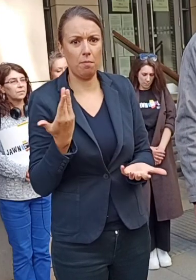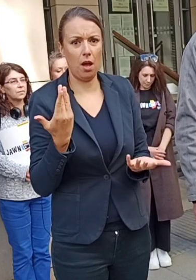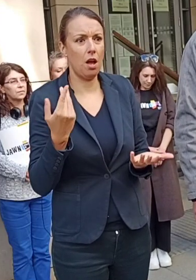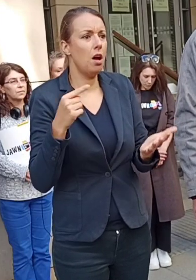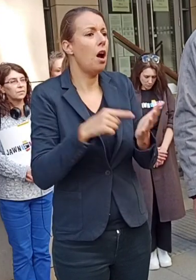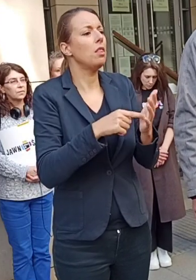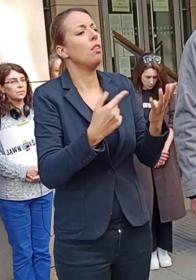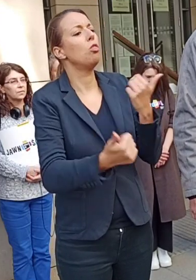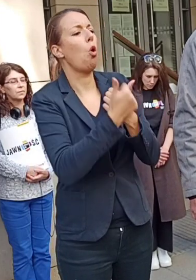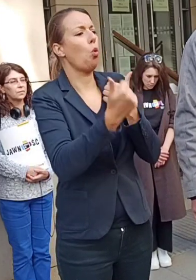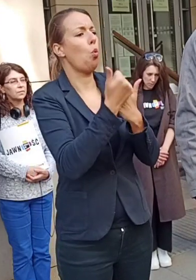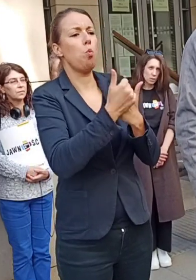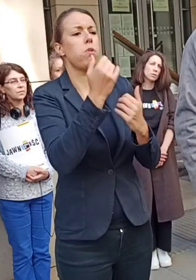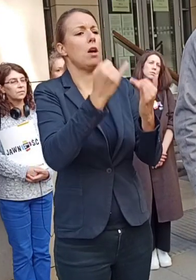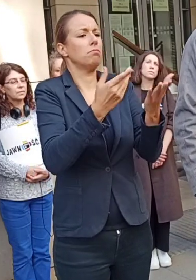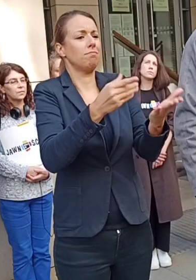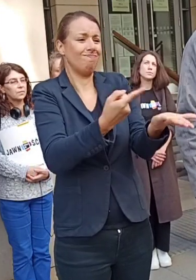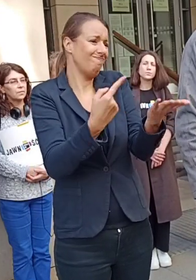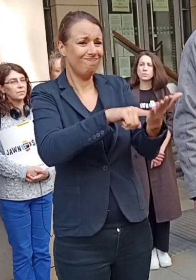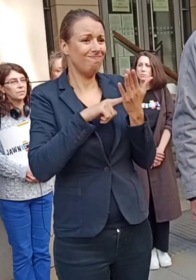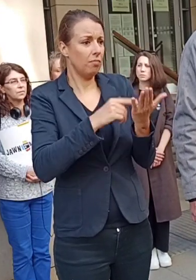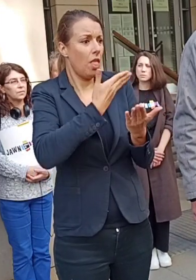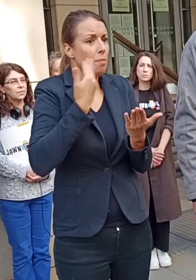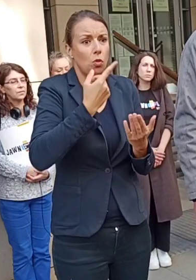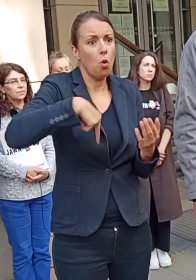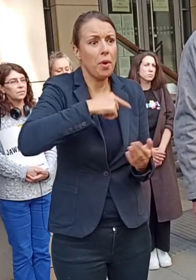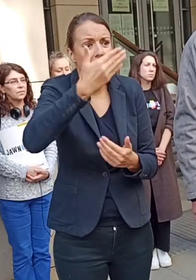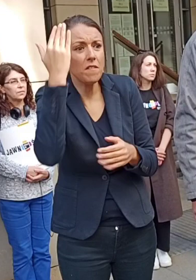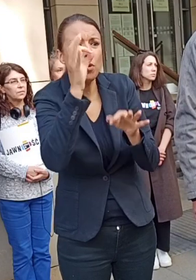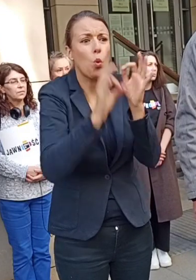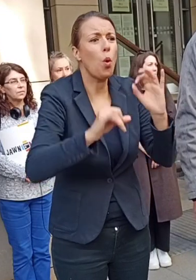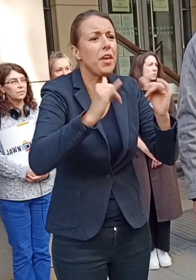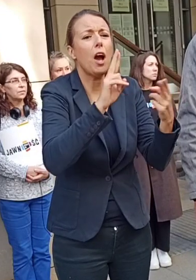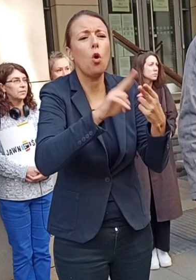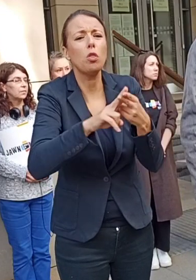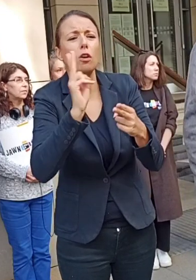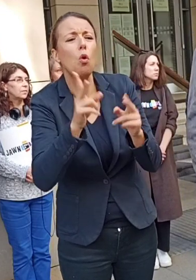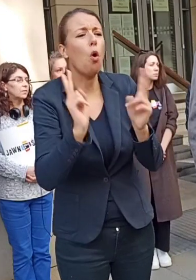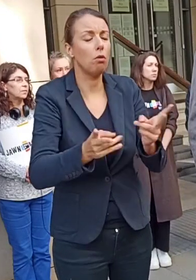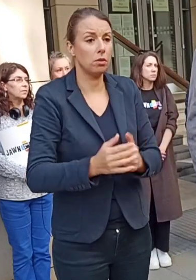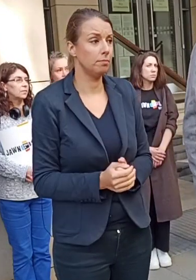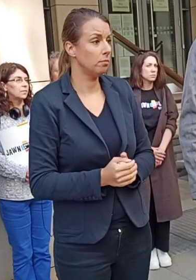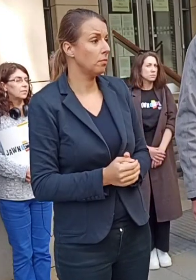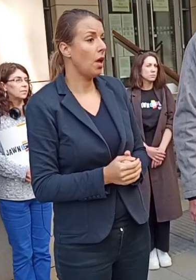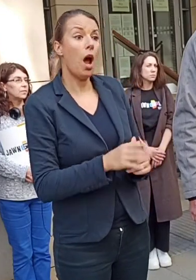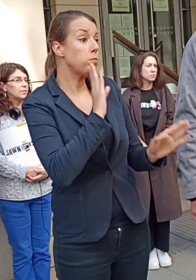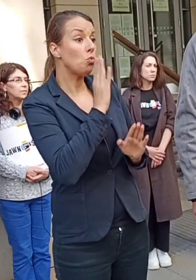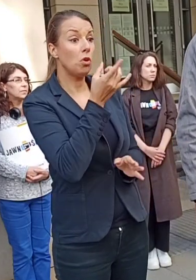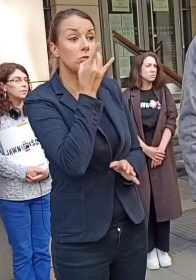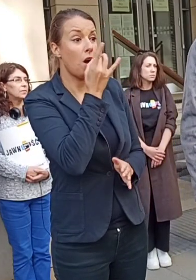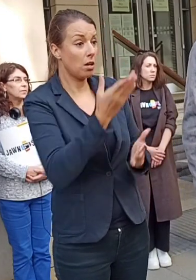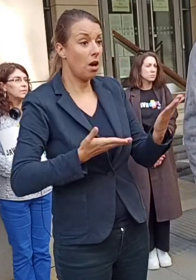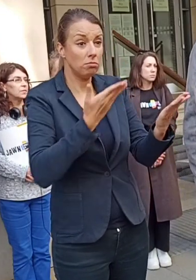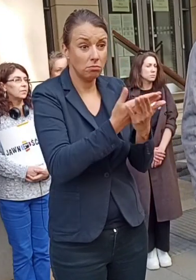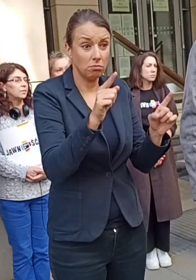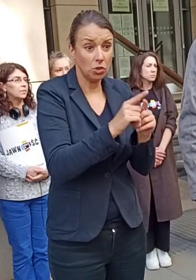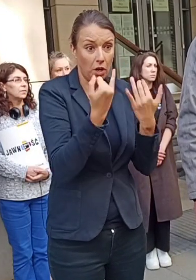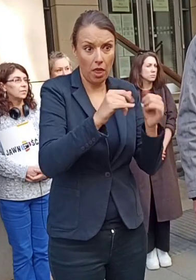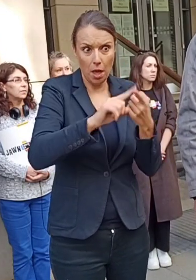dokumentu my nie do końca wiemy, co się wydarzyło. Znaczy, podobno skargić, możemy się spodziewać, jeżeli chodzi o inny